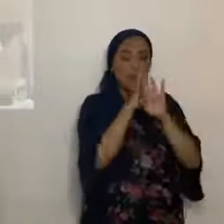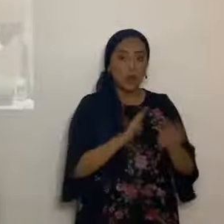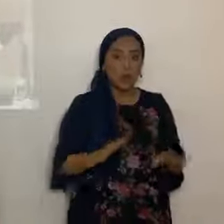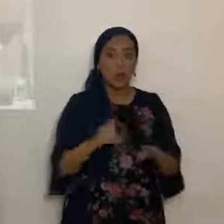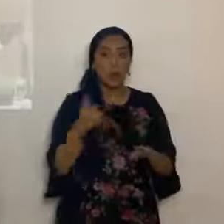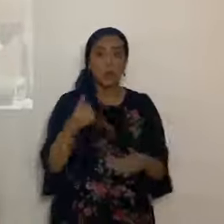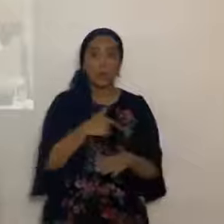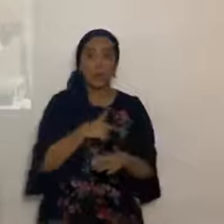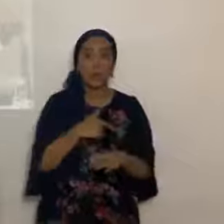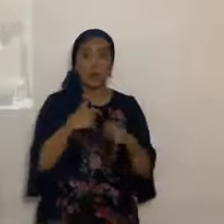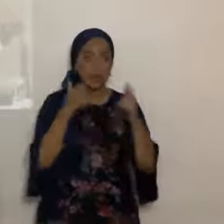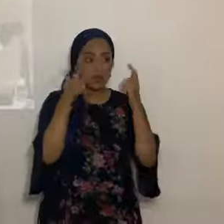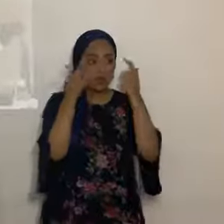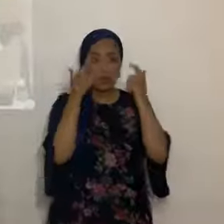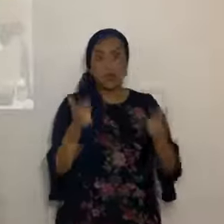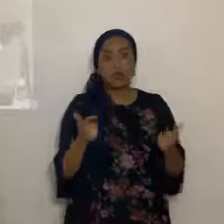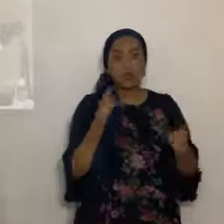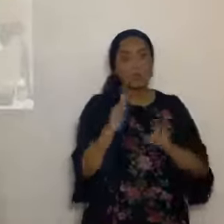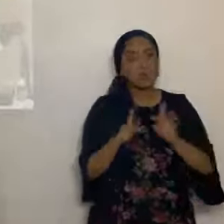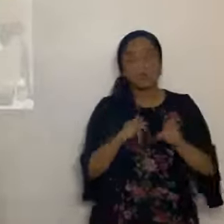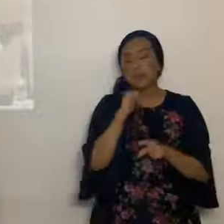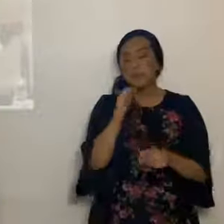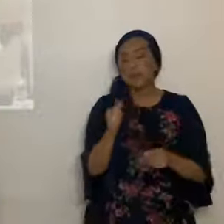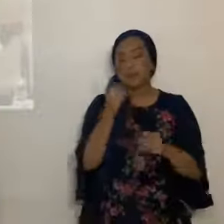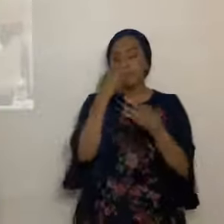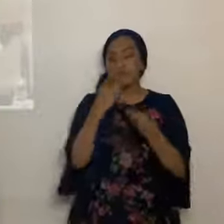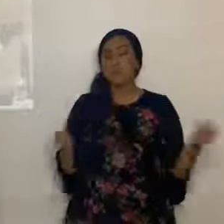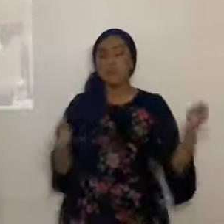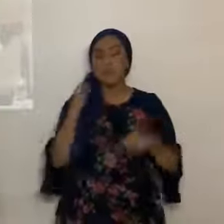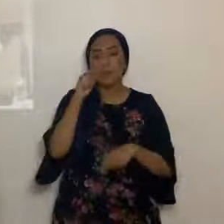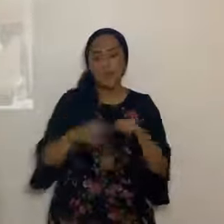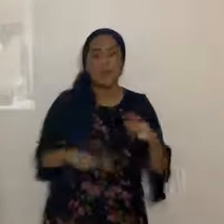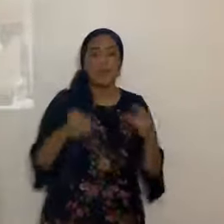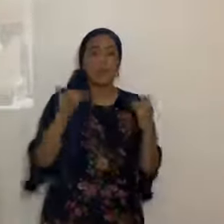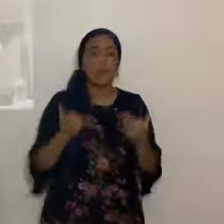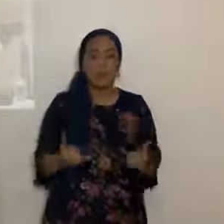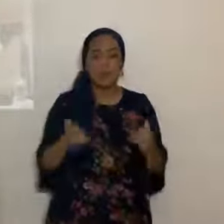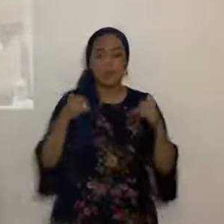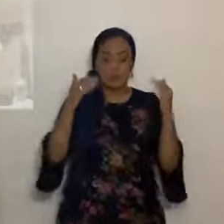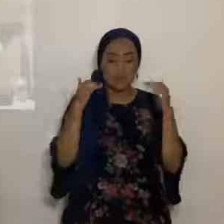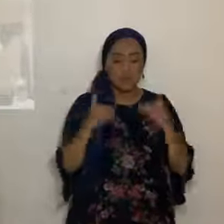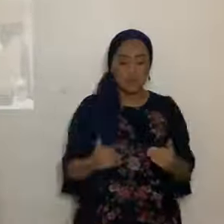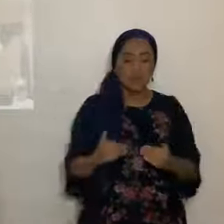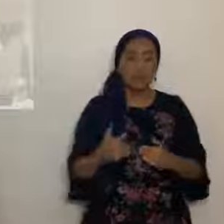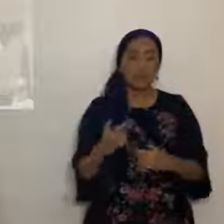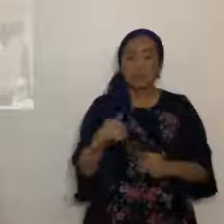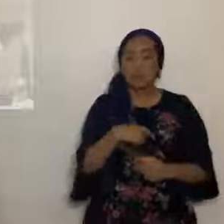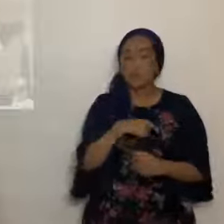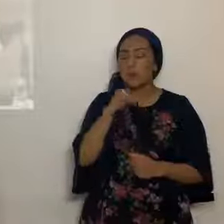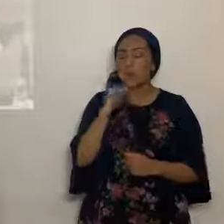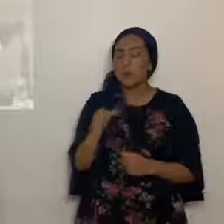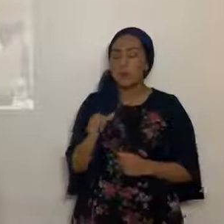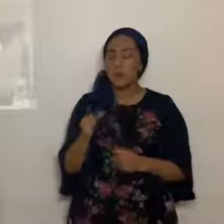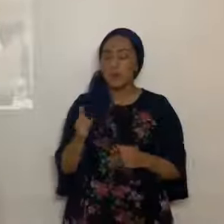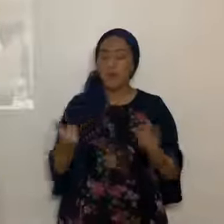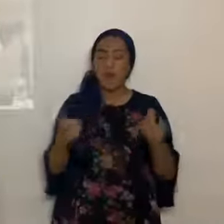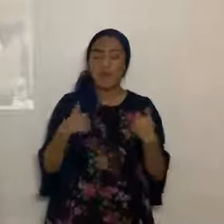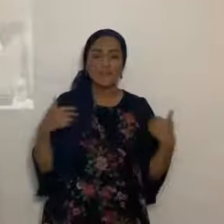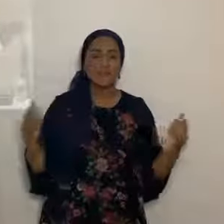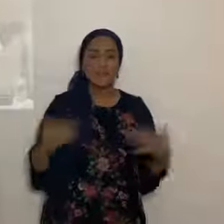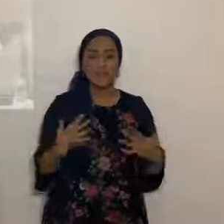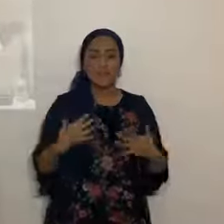uno sea orgulloso, la persona no es sanada. Ahora, no hay que tener